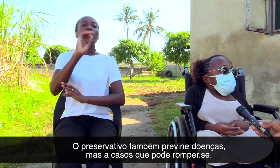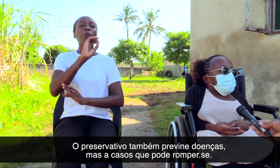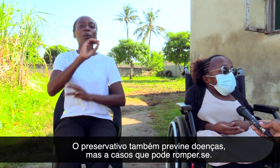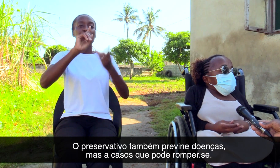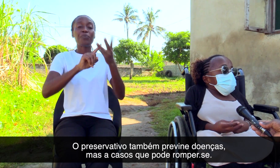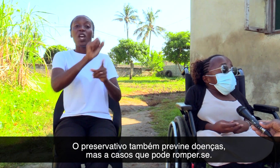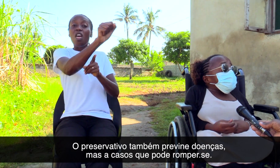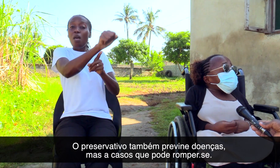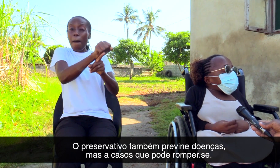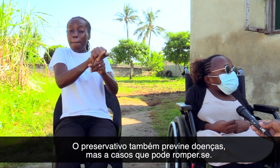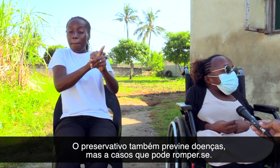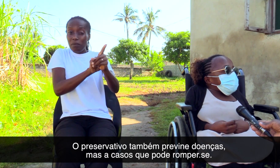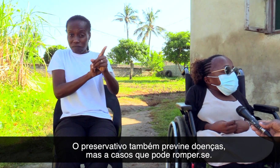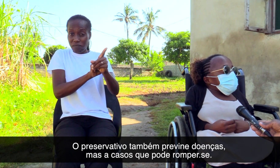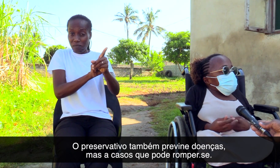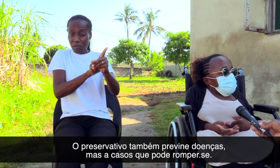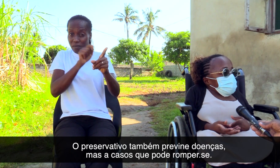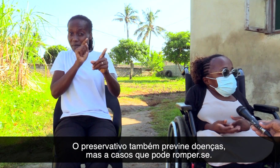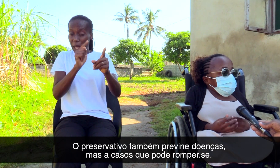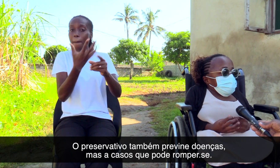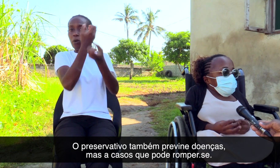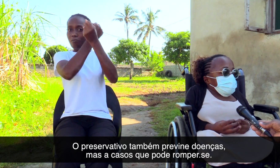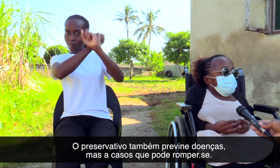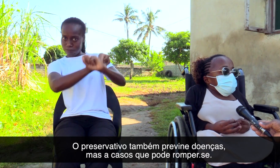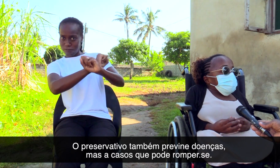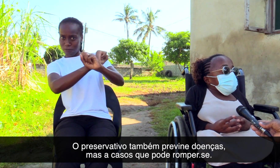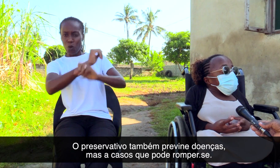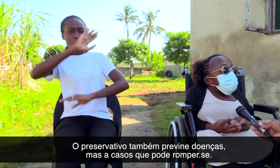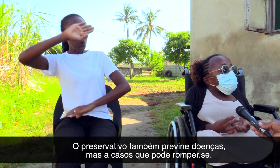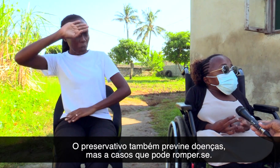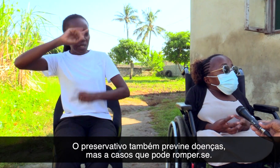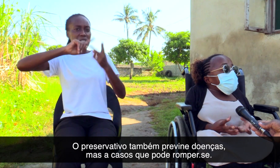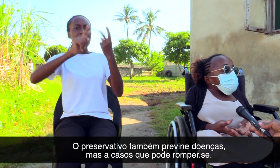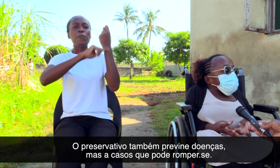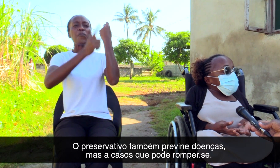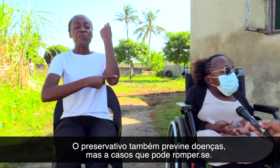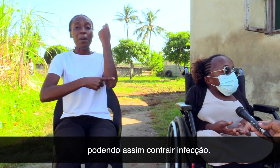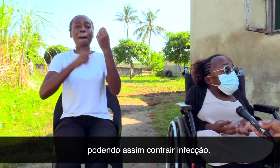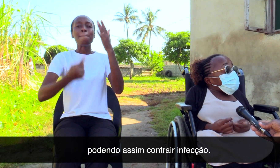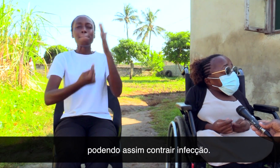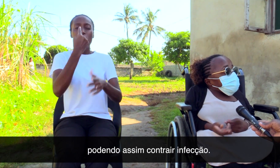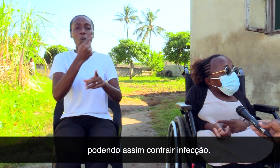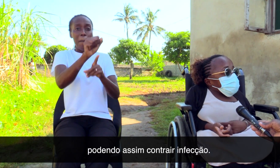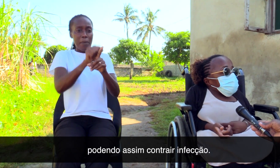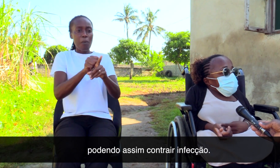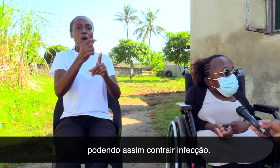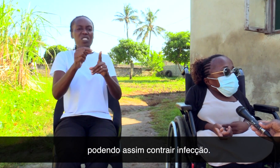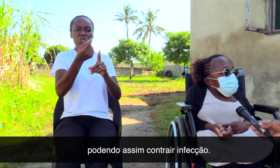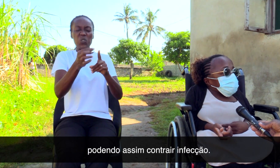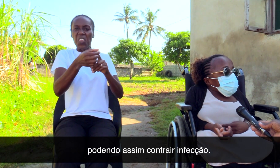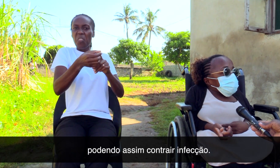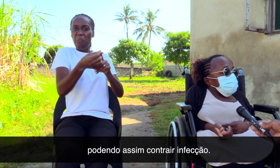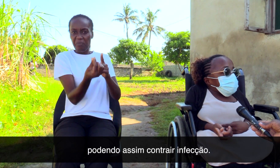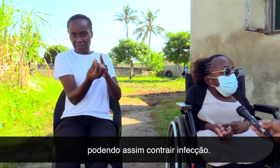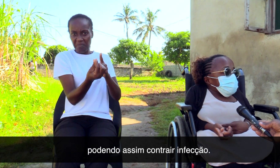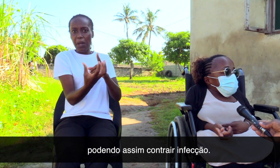também previne doenças e gravidez, mas caso que pode romper-se, aí